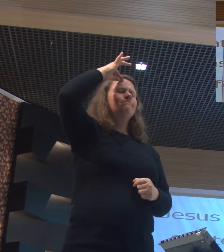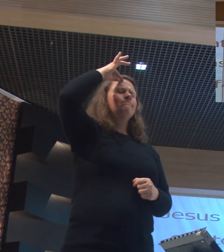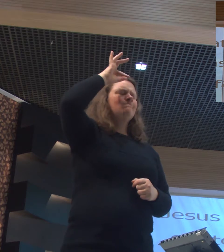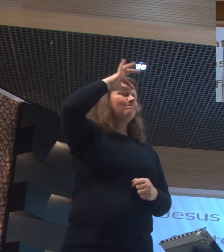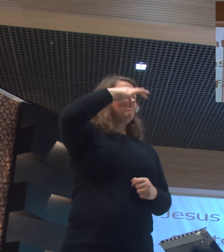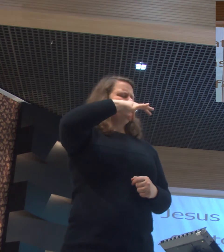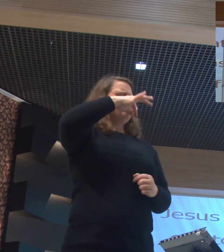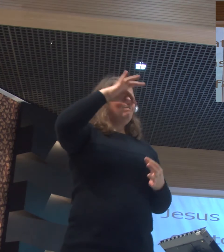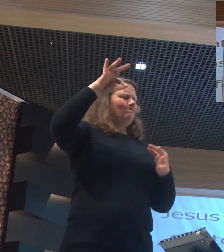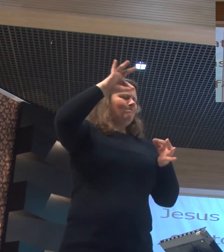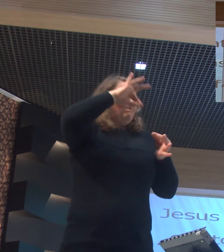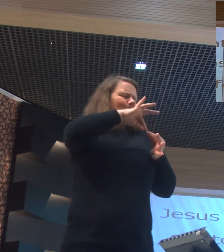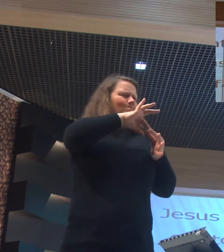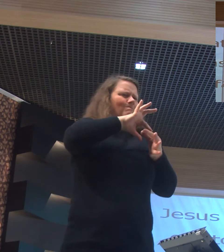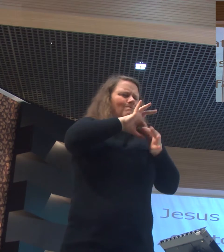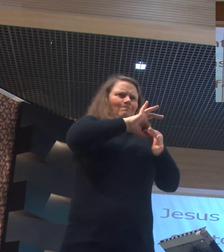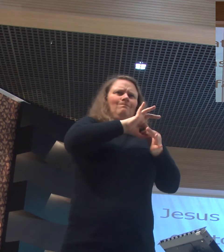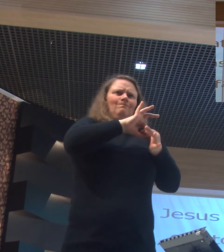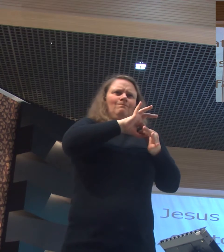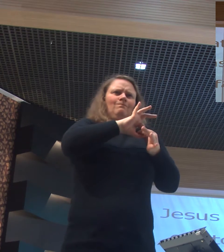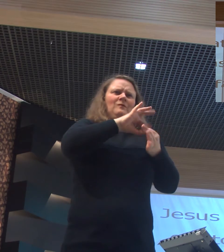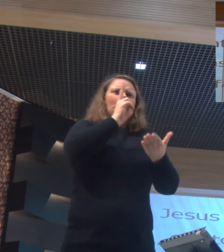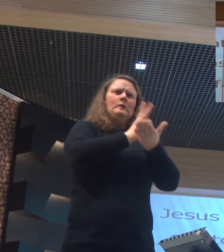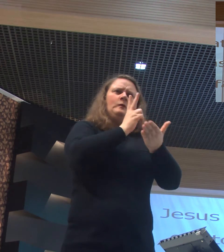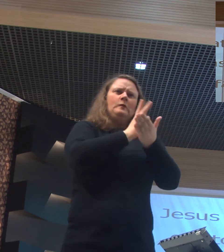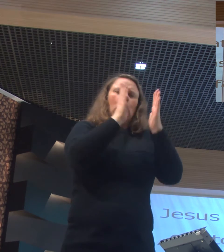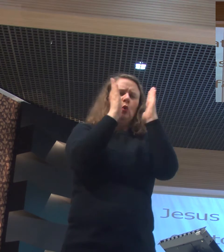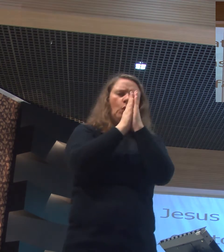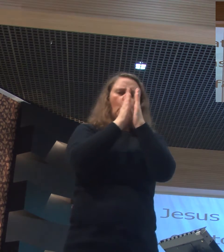das suas ações. Em cada uma das suas ações.